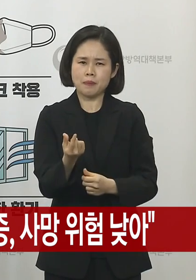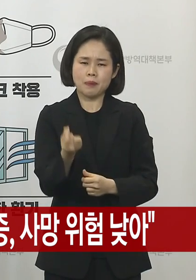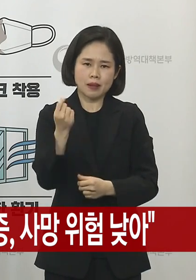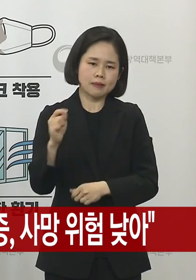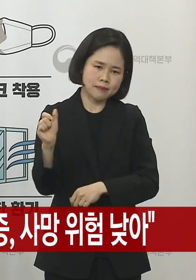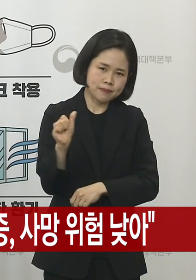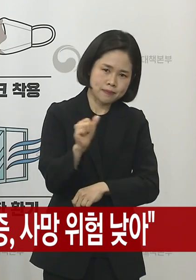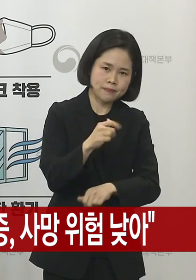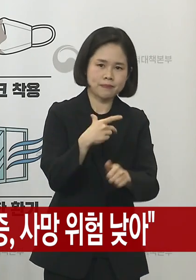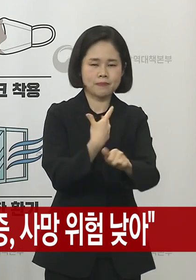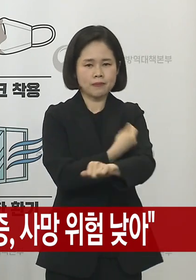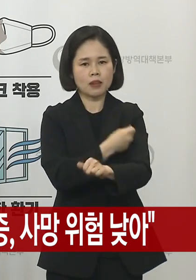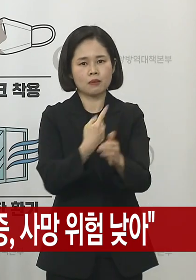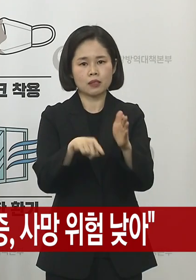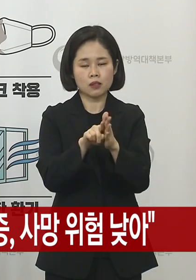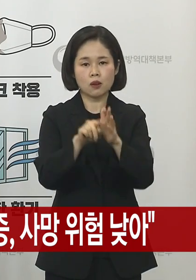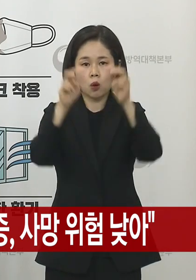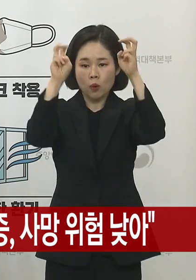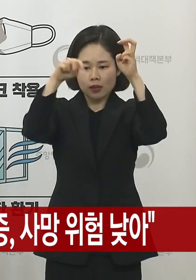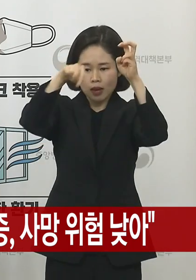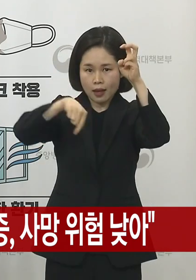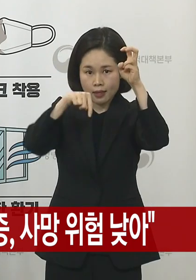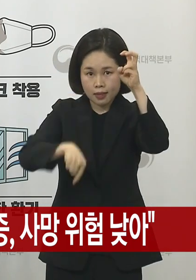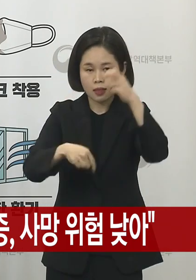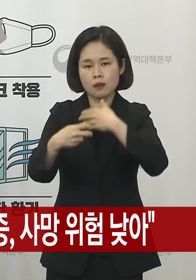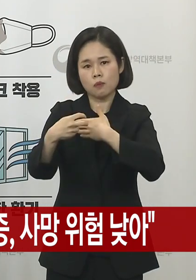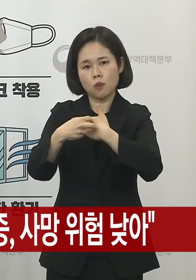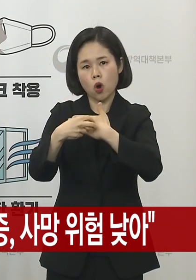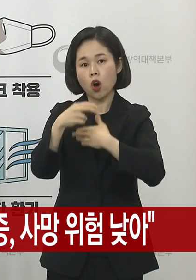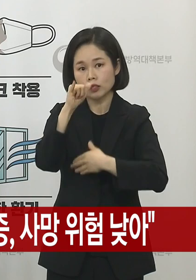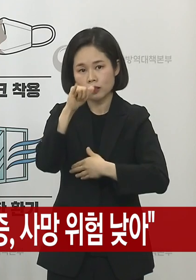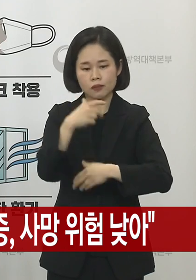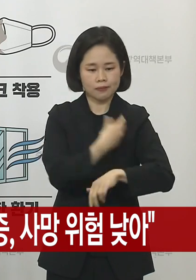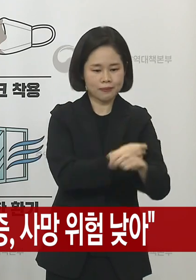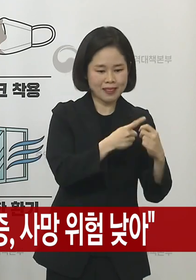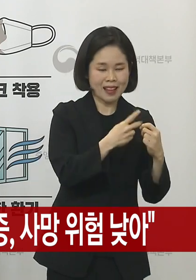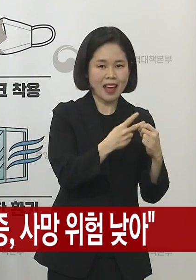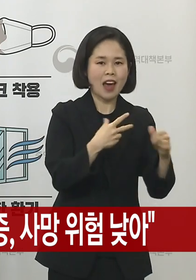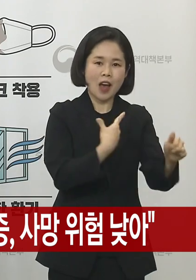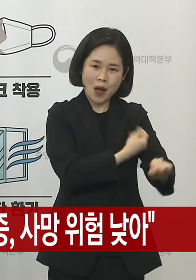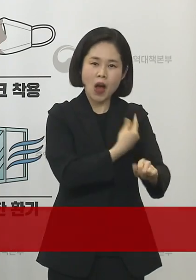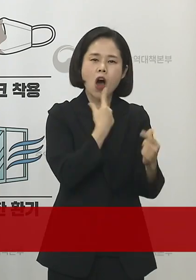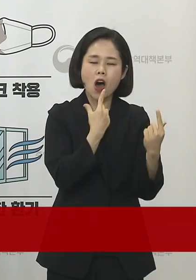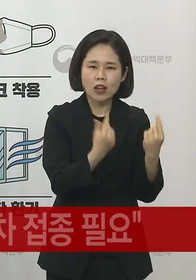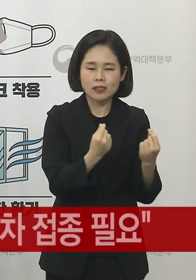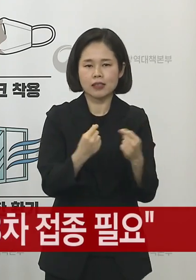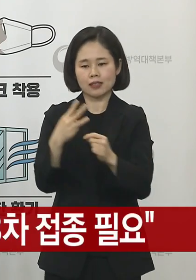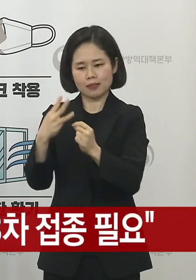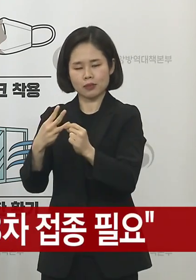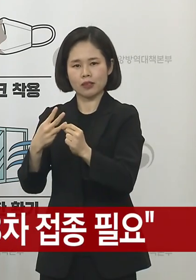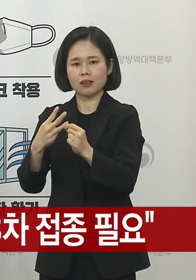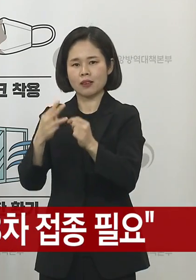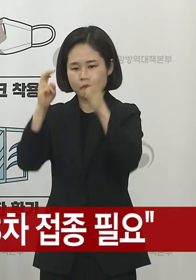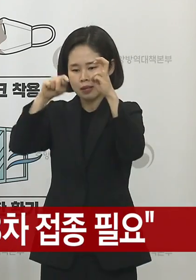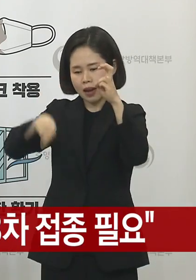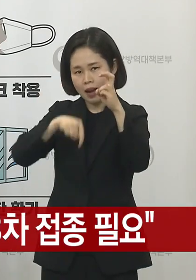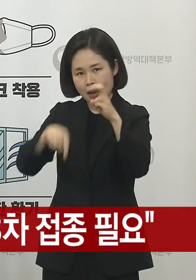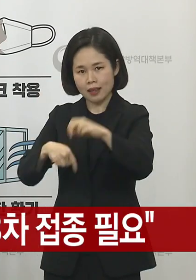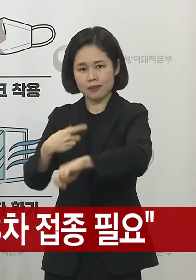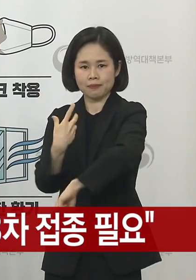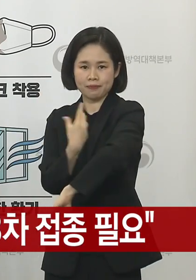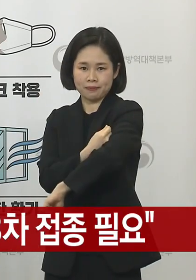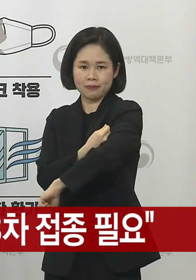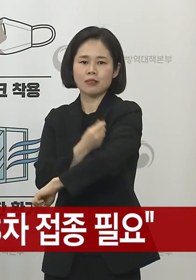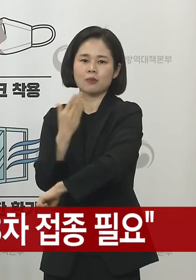위해서 부속 의원이 있는 사업장의 경우 1, 2차 접종 때와 같이 3차 접종도 사업장 내 자체 접종을